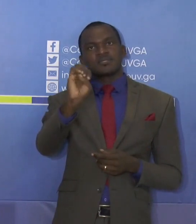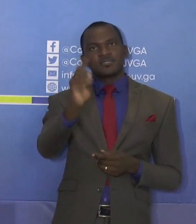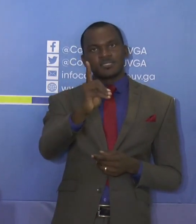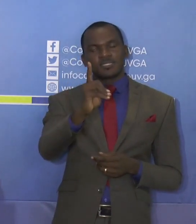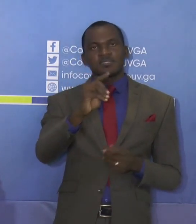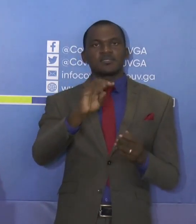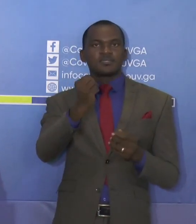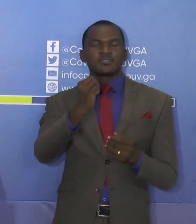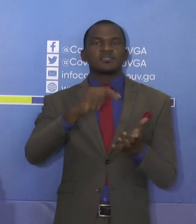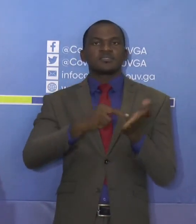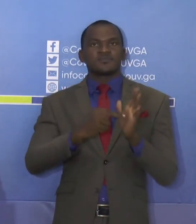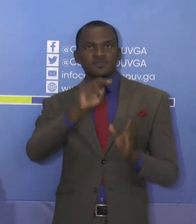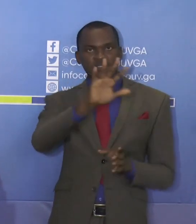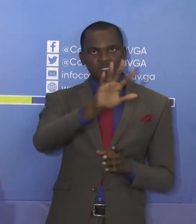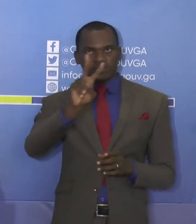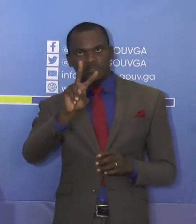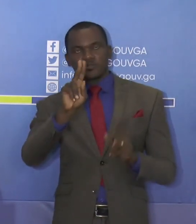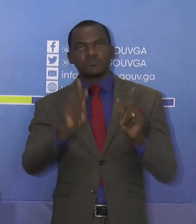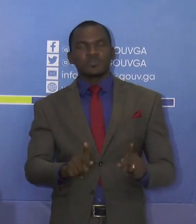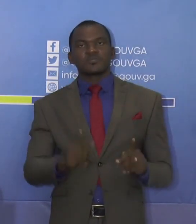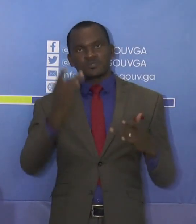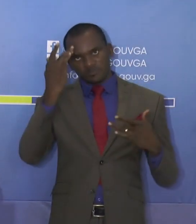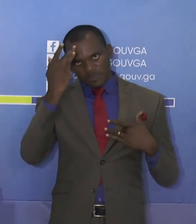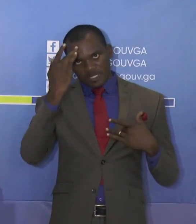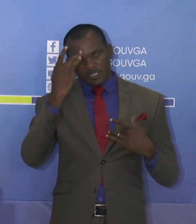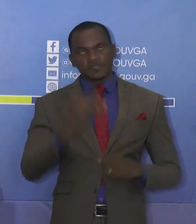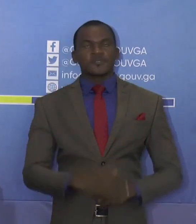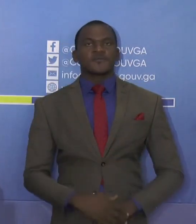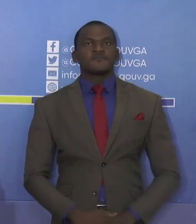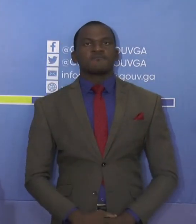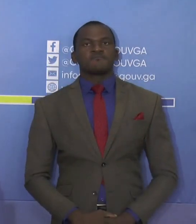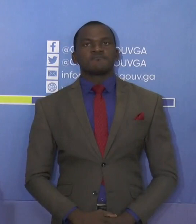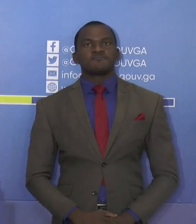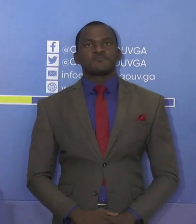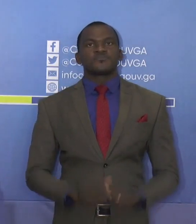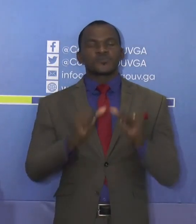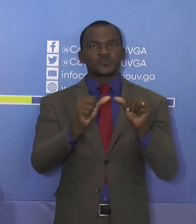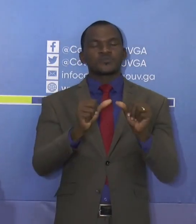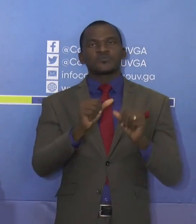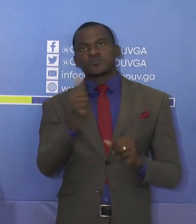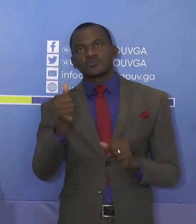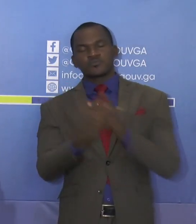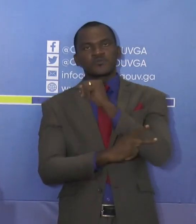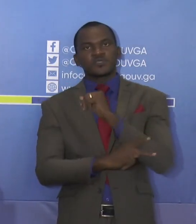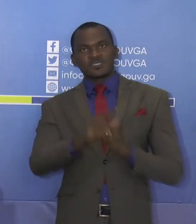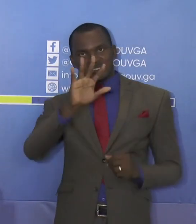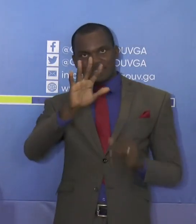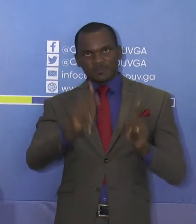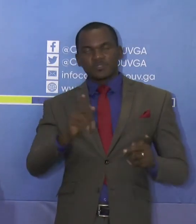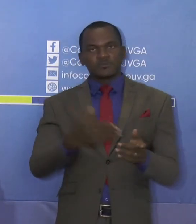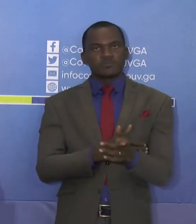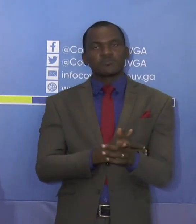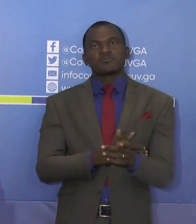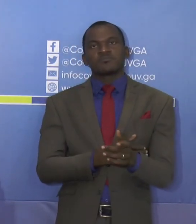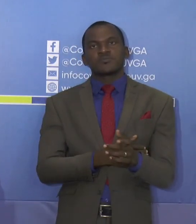qui porte à 52 le nombre total de cas positifs. Province de la Nyanga, 5 nouveaux cas positifs